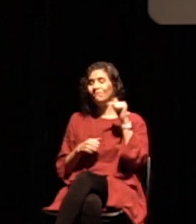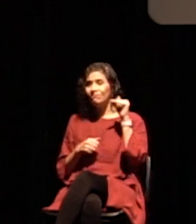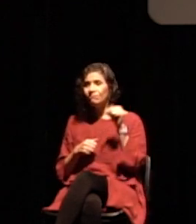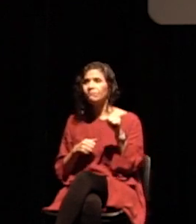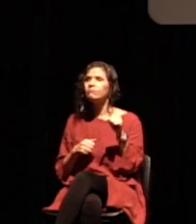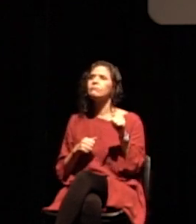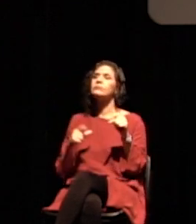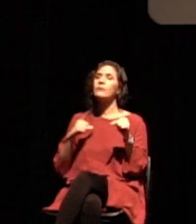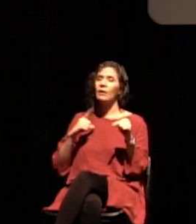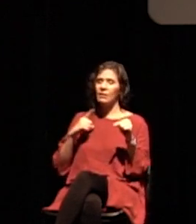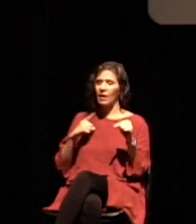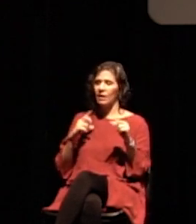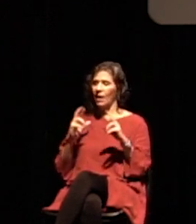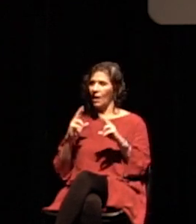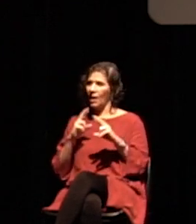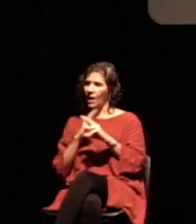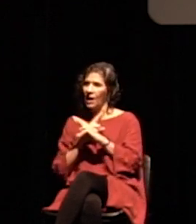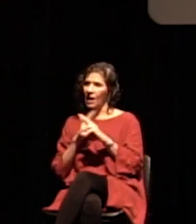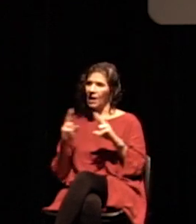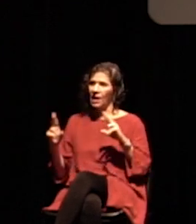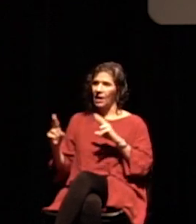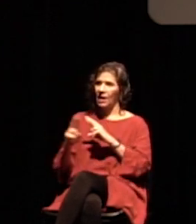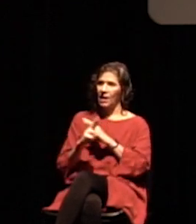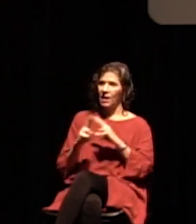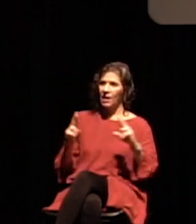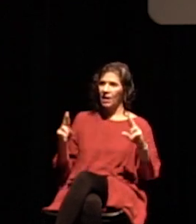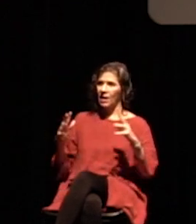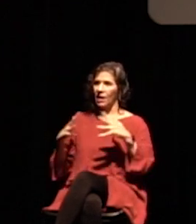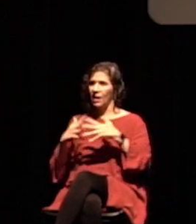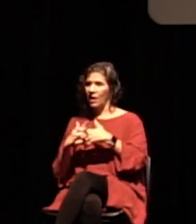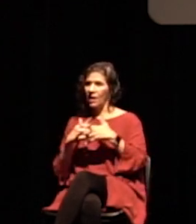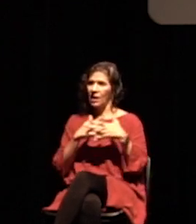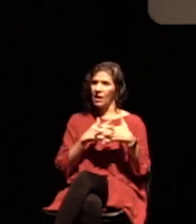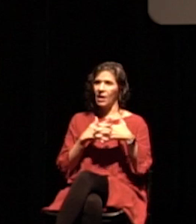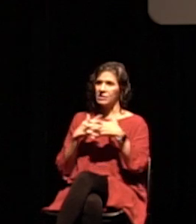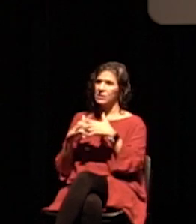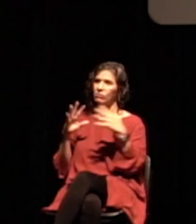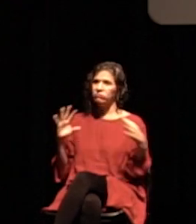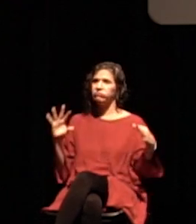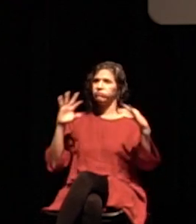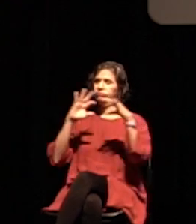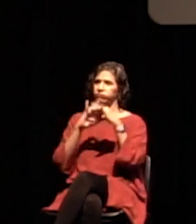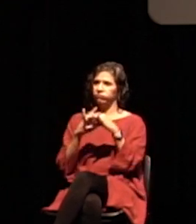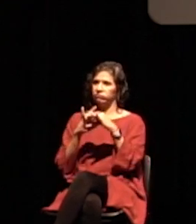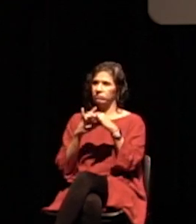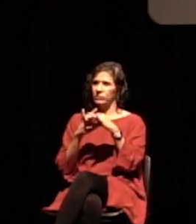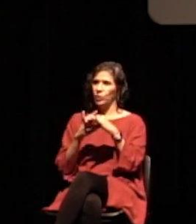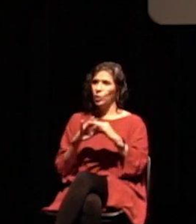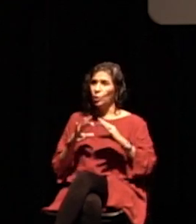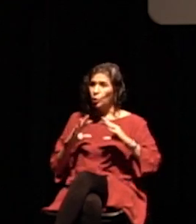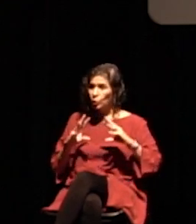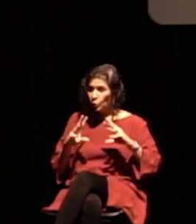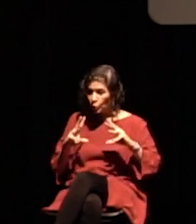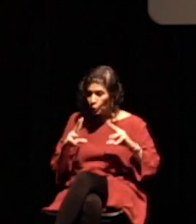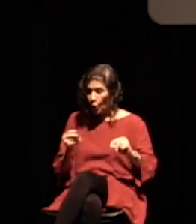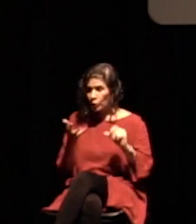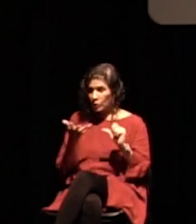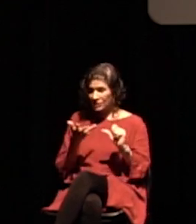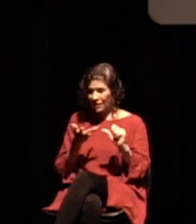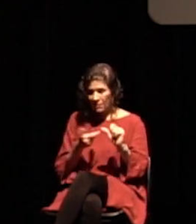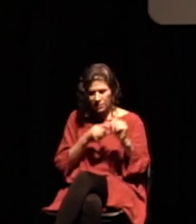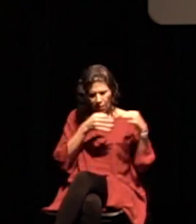é uma interrelacionalidade que une todos os elementos tão precisa que, se você